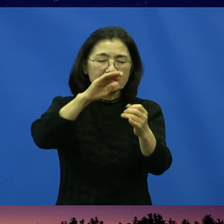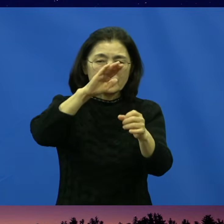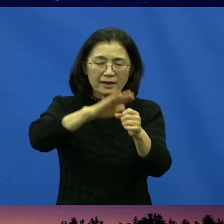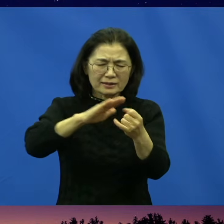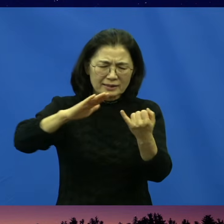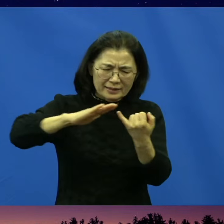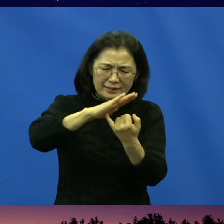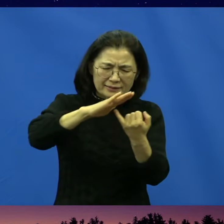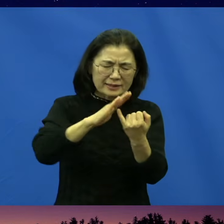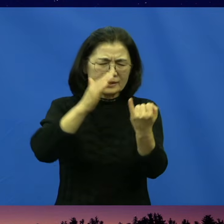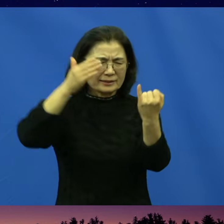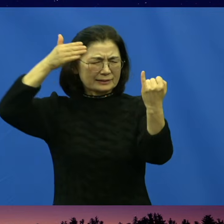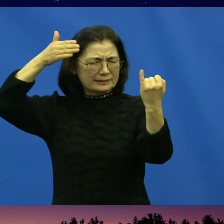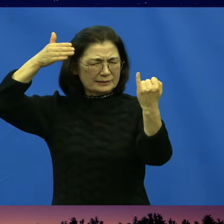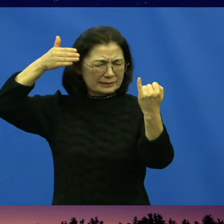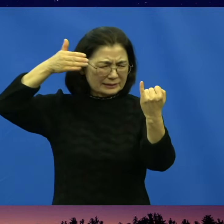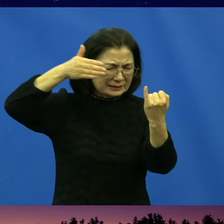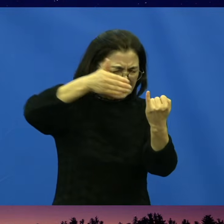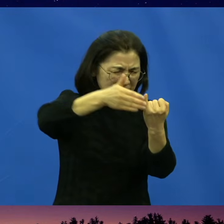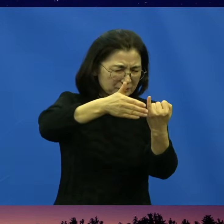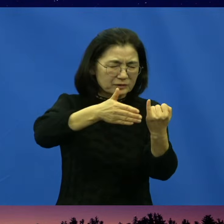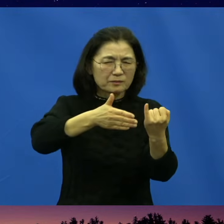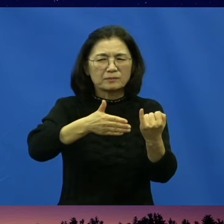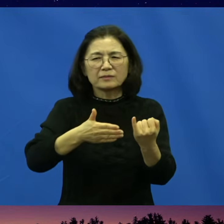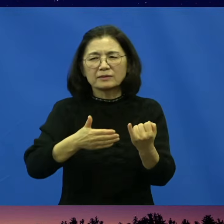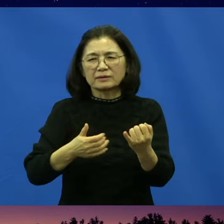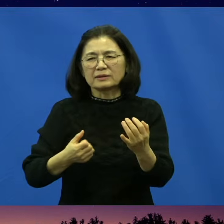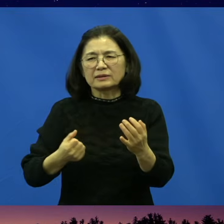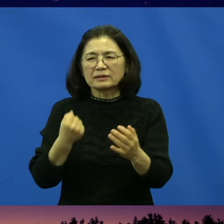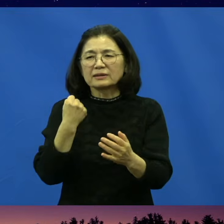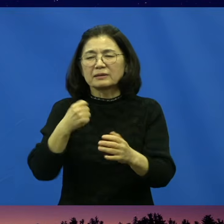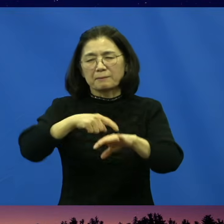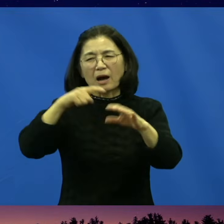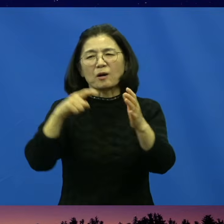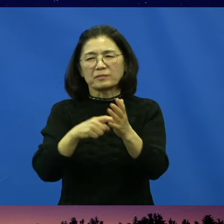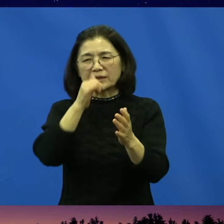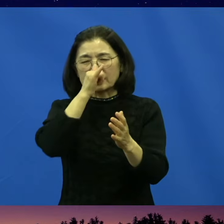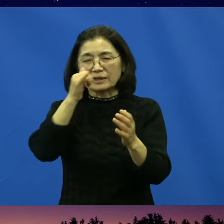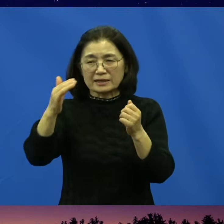사람이면 내가 모든 것을 줄 수 있다, 그 마음이 들 때에 어떤